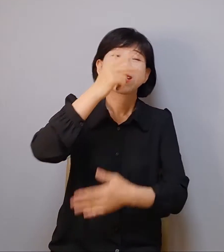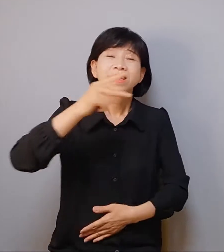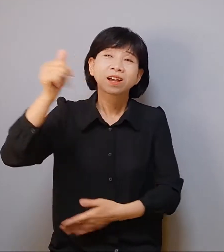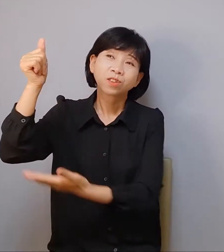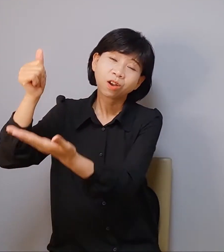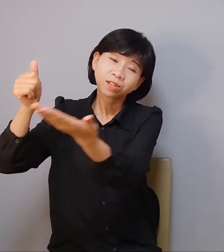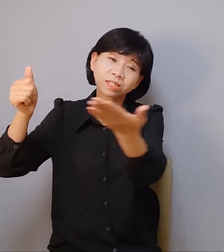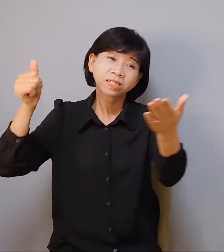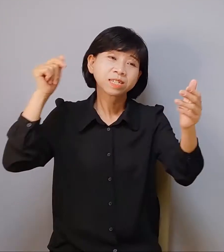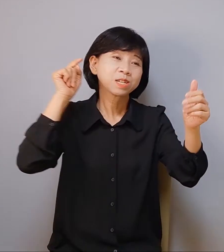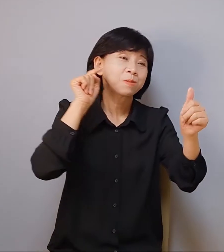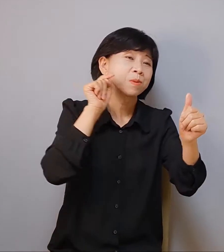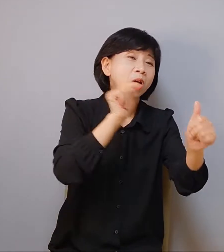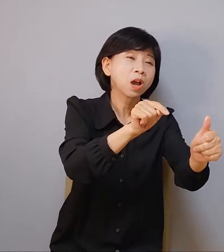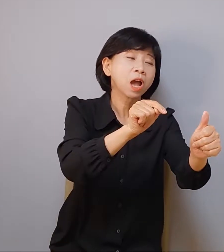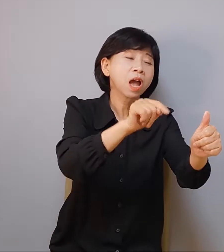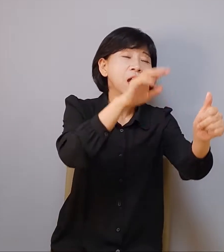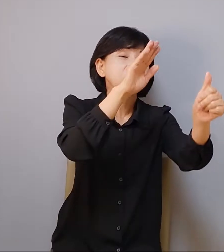내가 너를